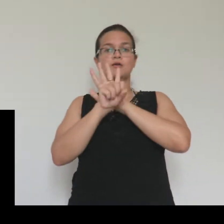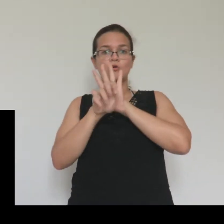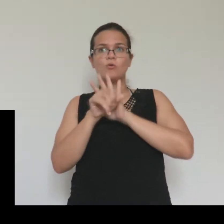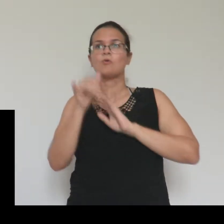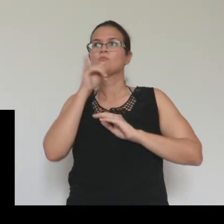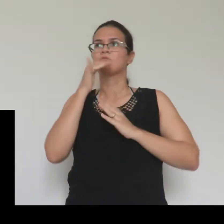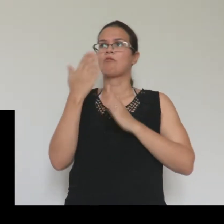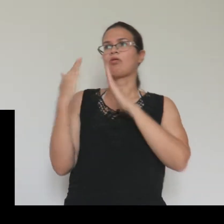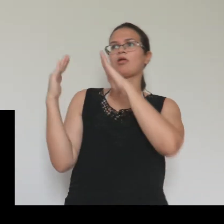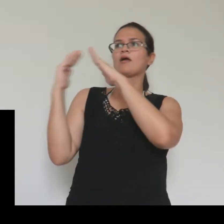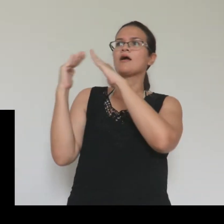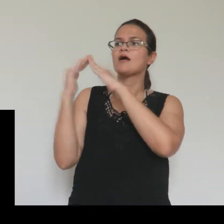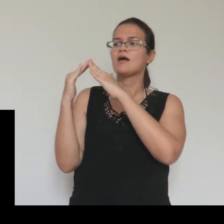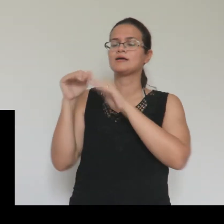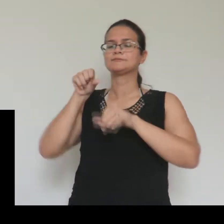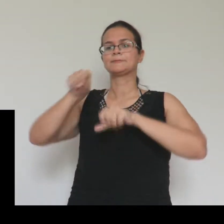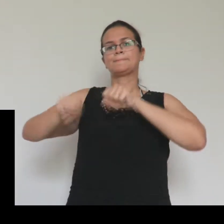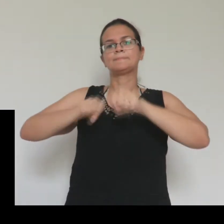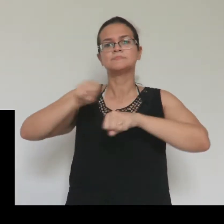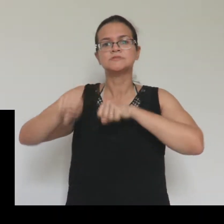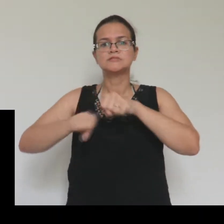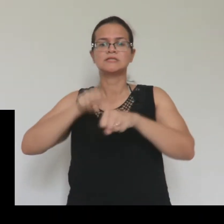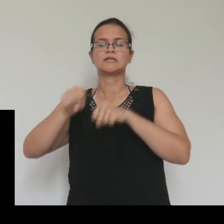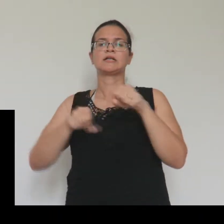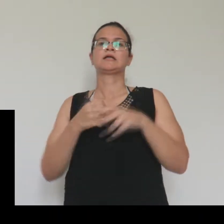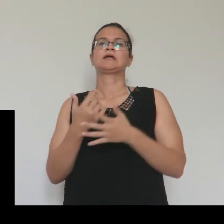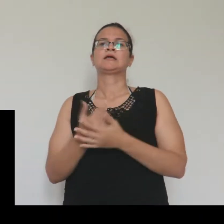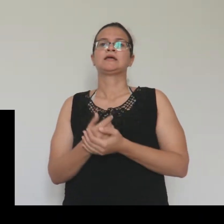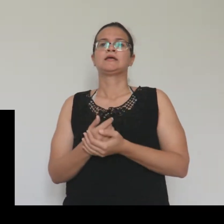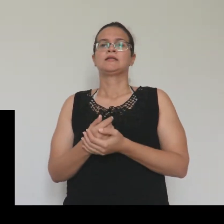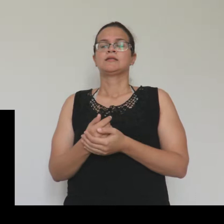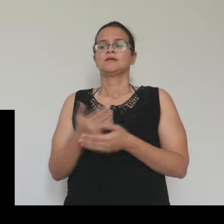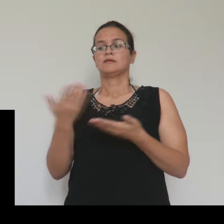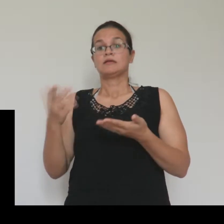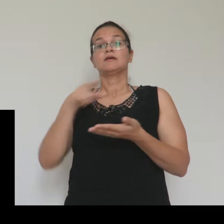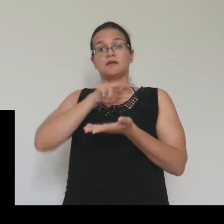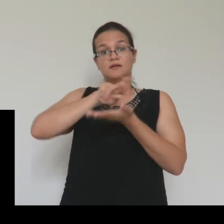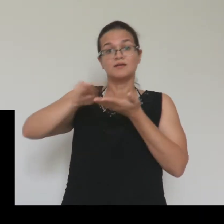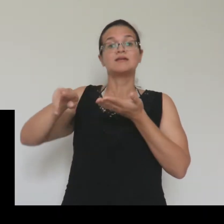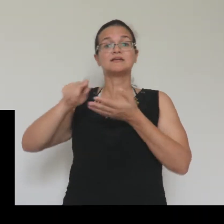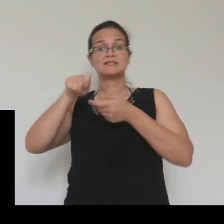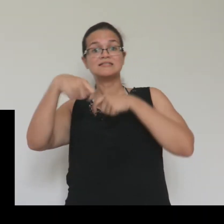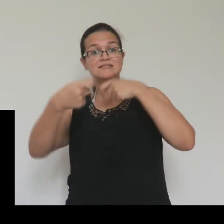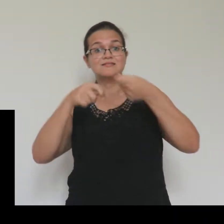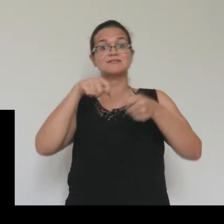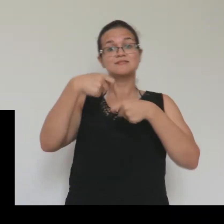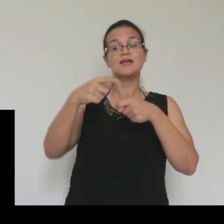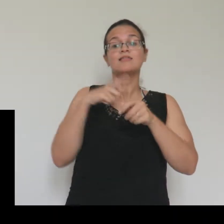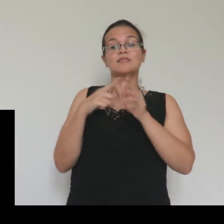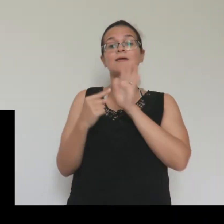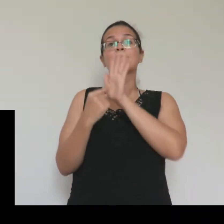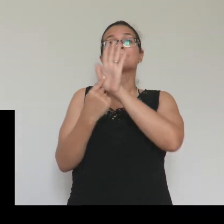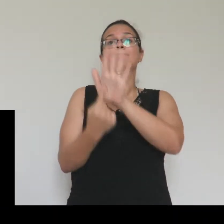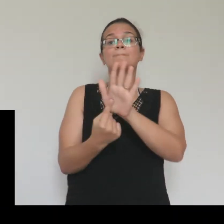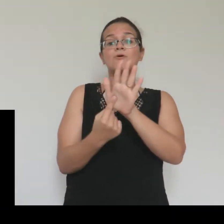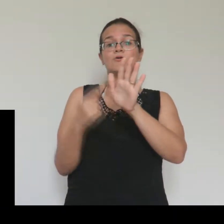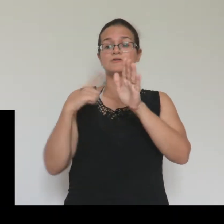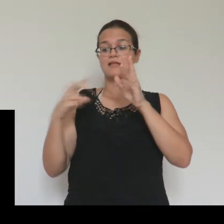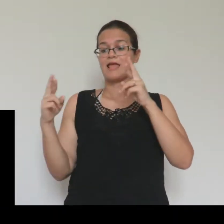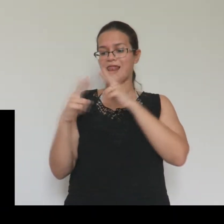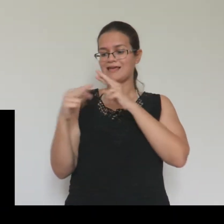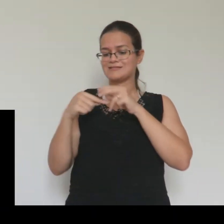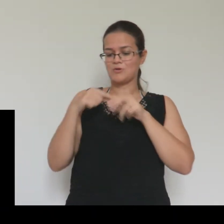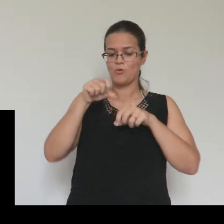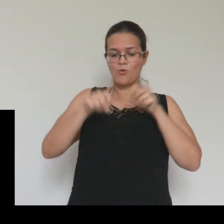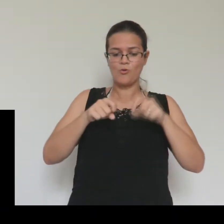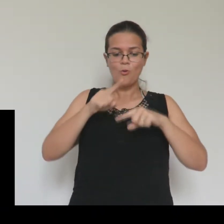de casa, o sinal de bicicleta. Esse sinal ele apresenta a ação do objeto ou